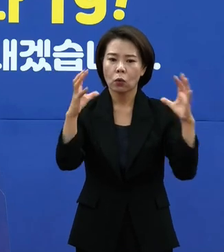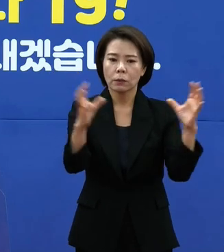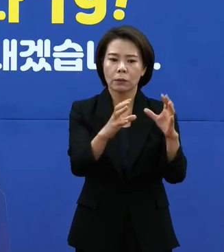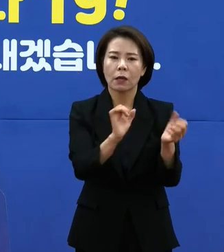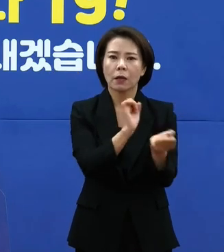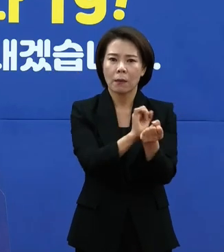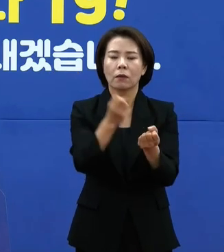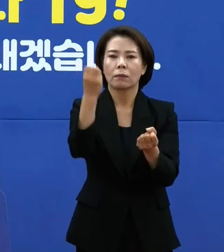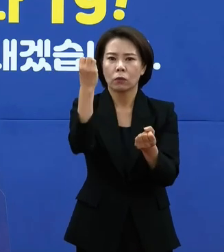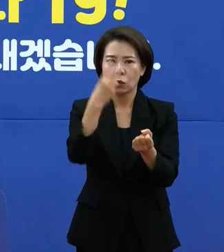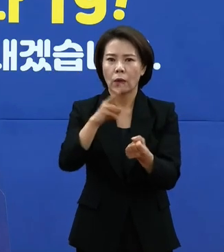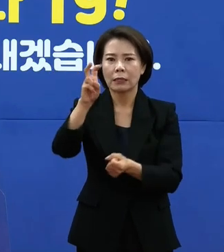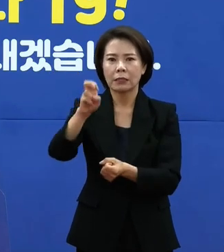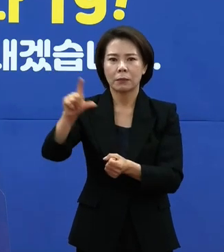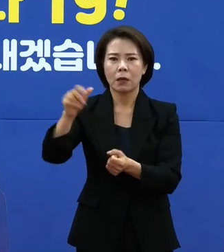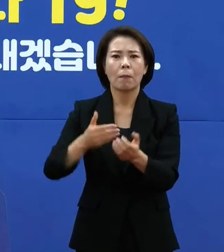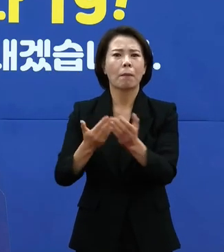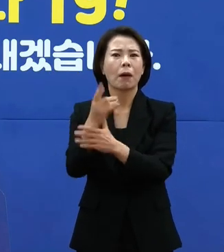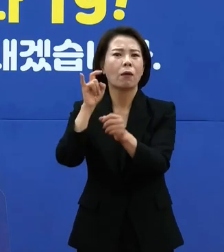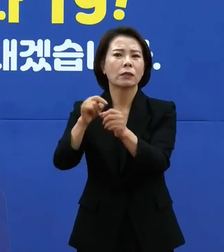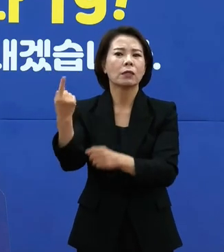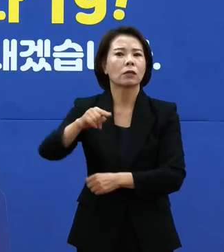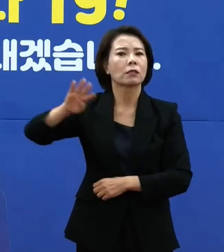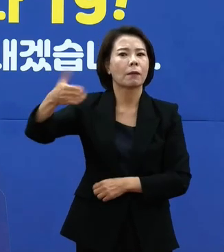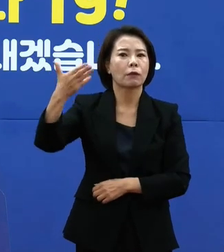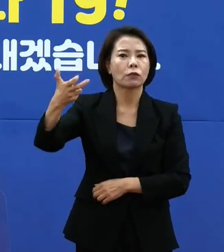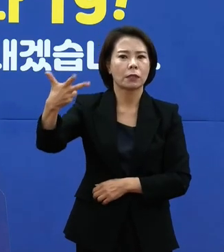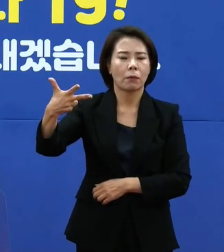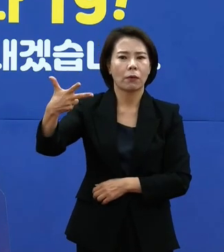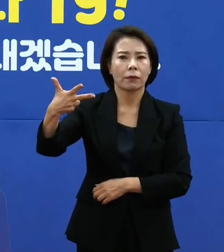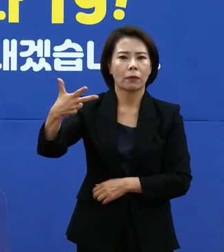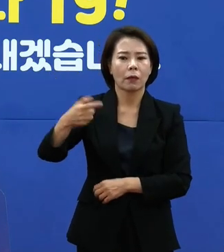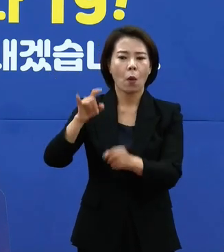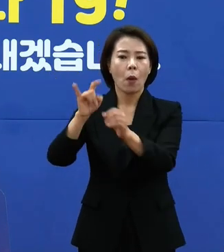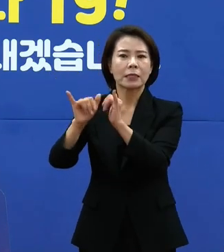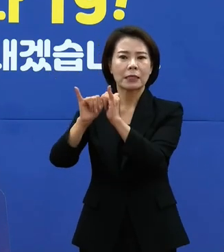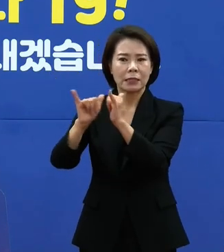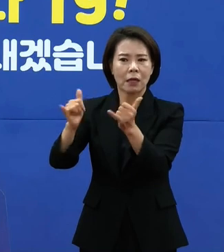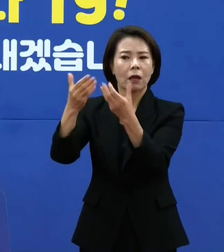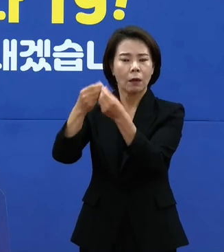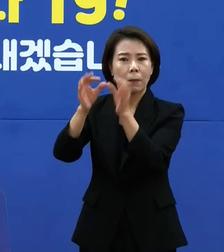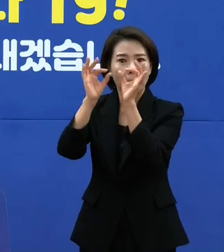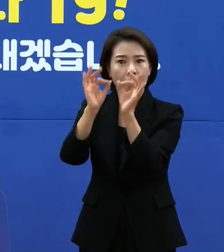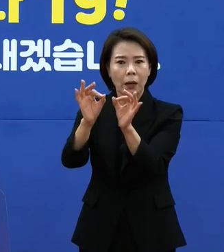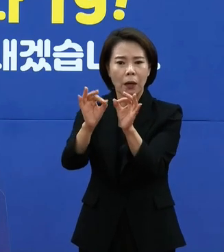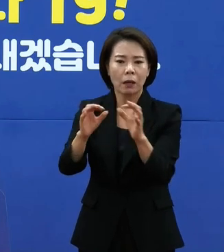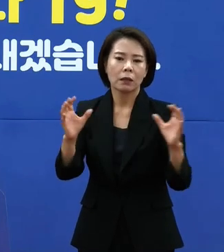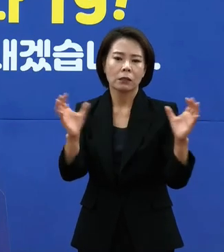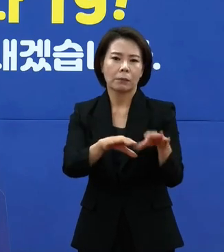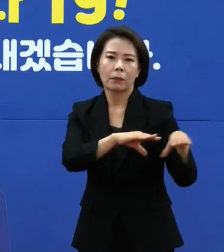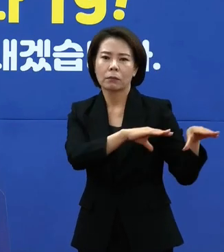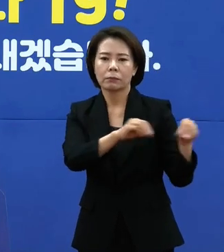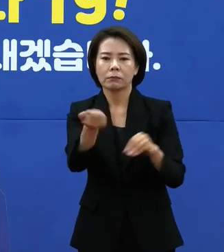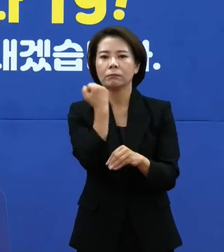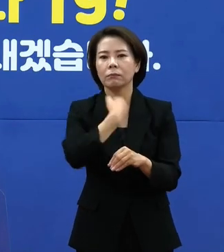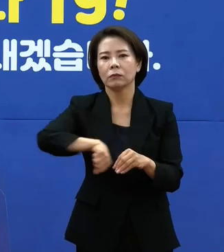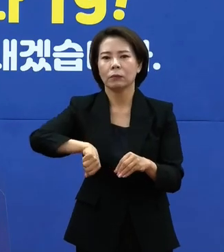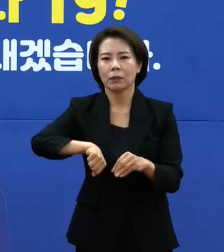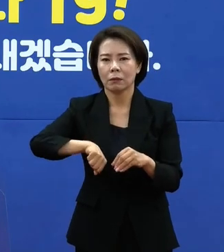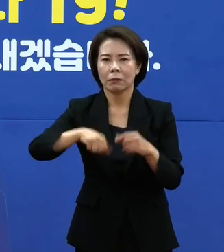감염을 비롯해서 20일 발생한 1497번 확진자 사례에서도 집합 금지 위반